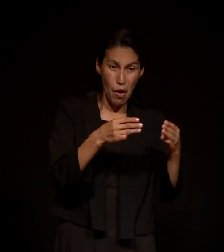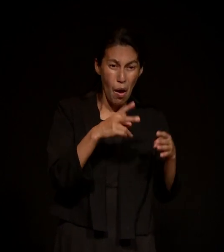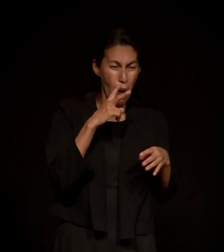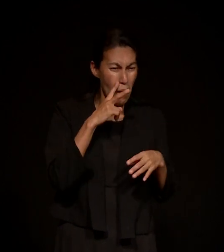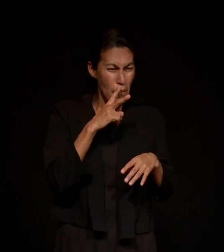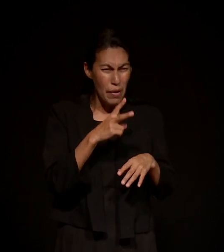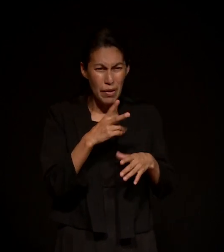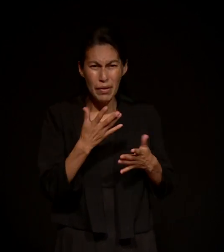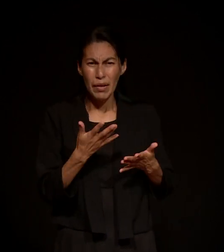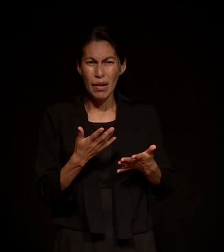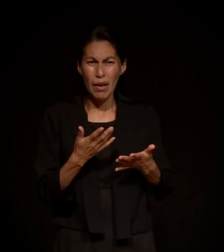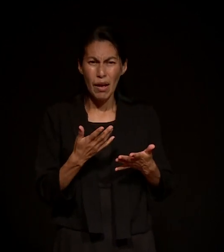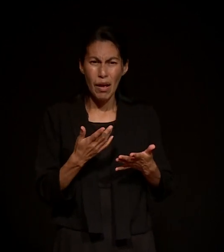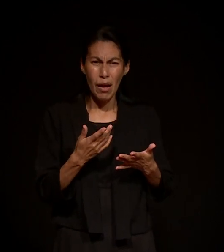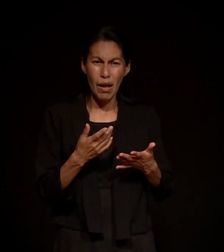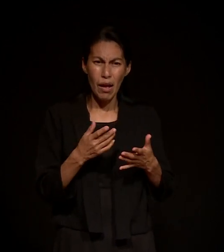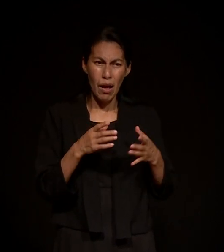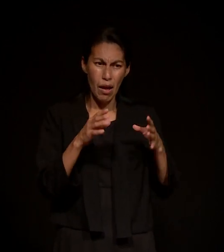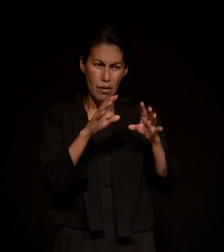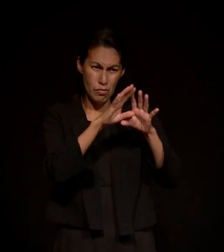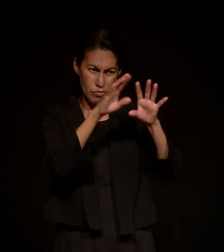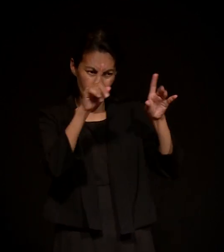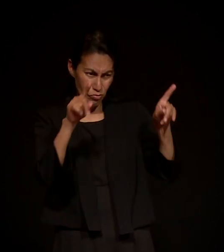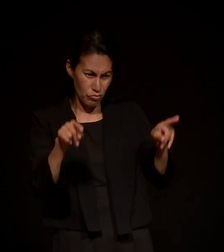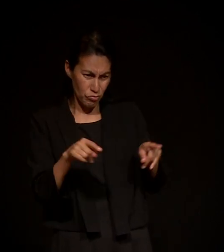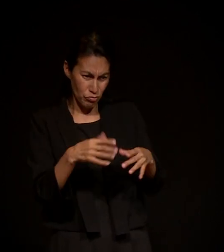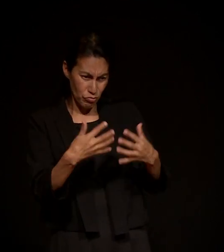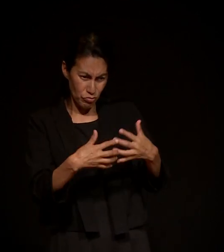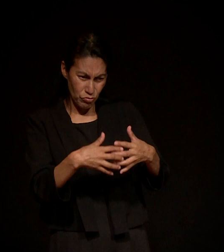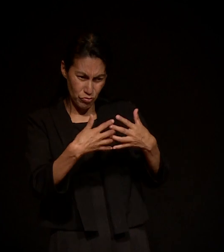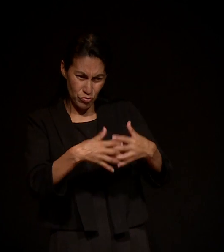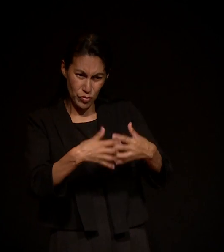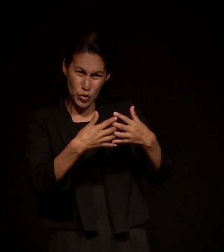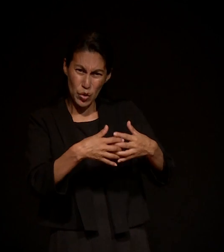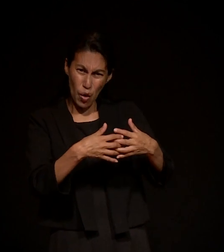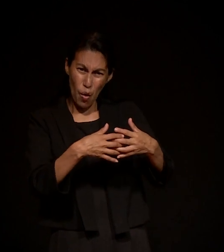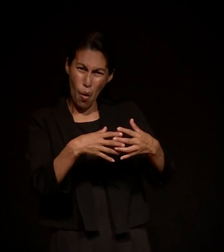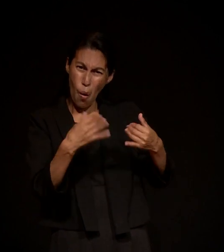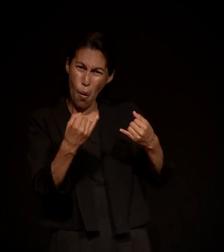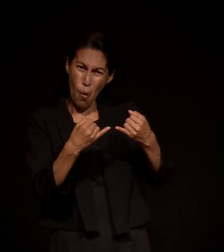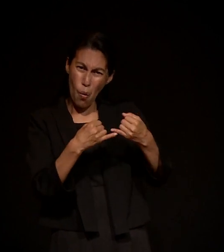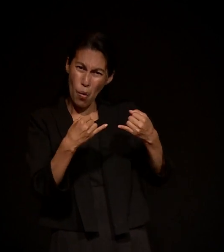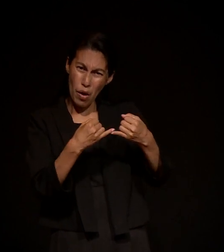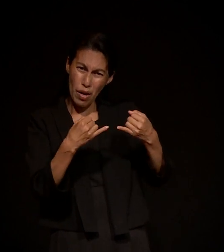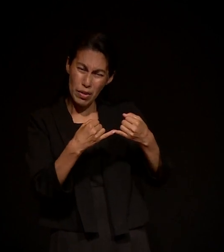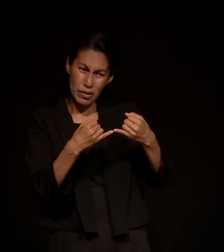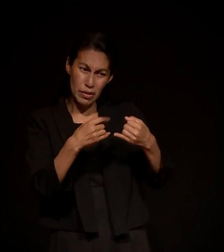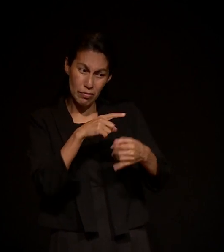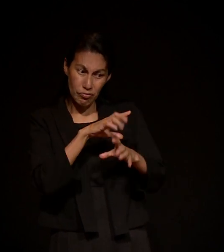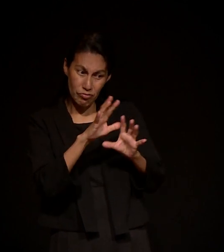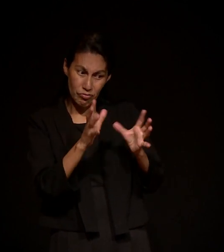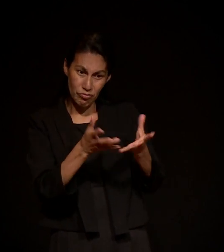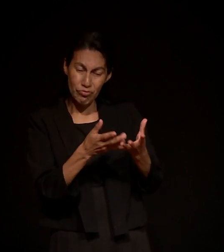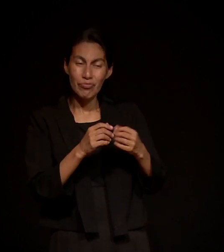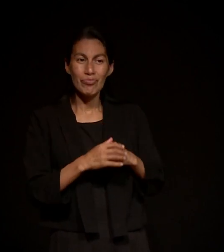las máquinas que estaban repletas por dentro de muñecos de